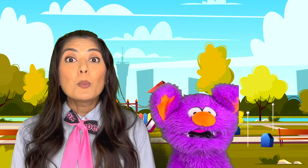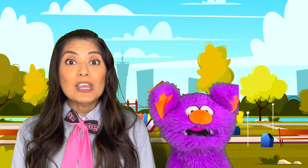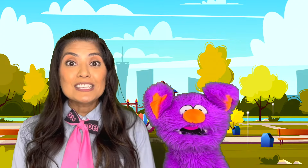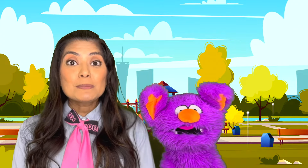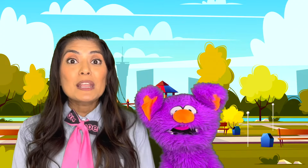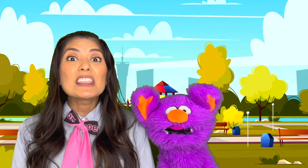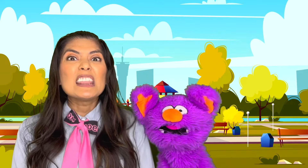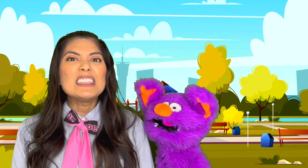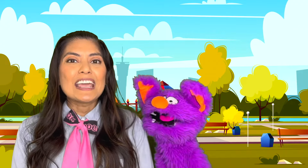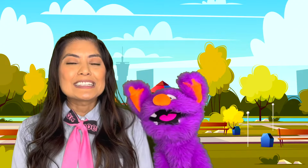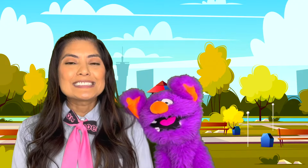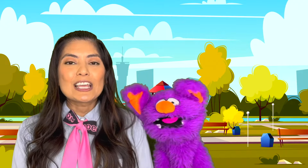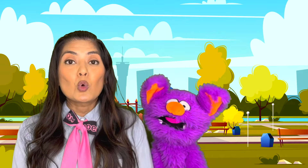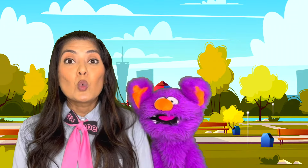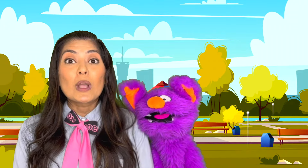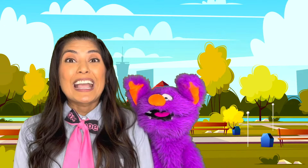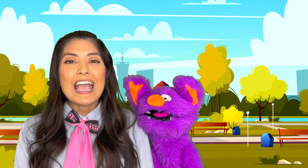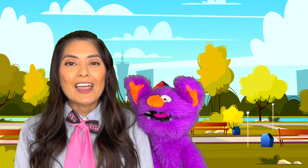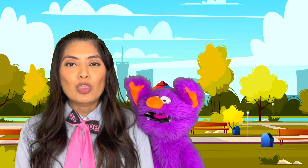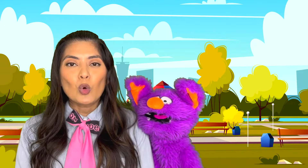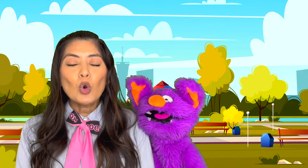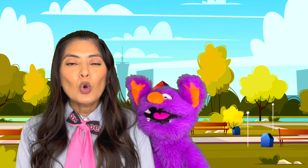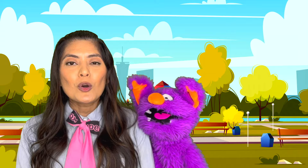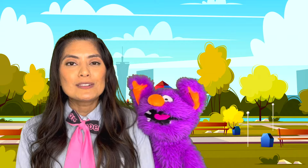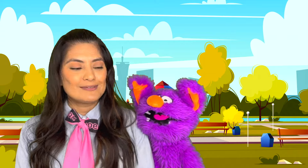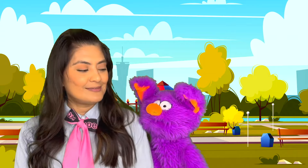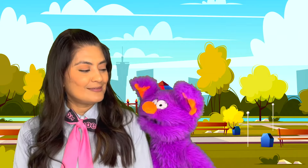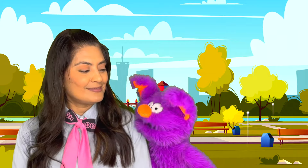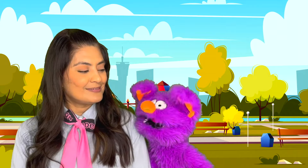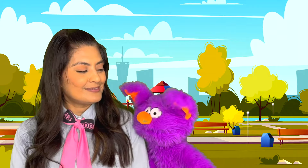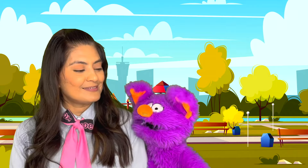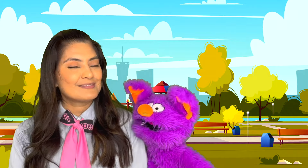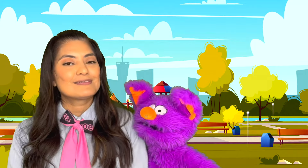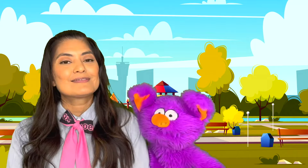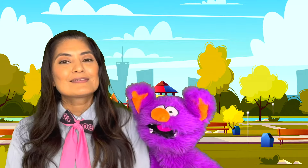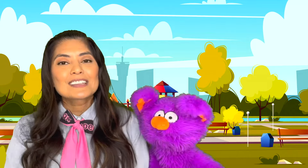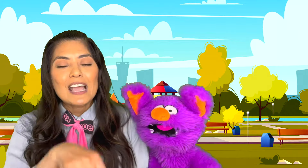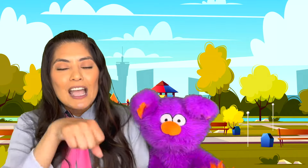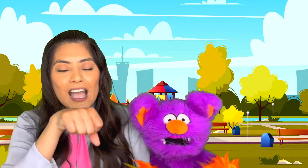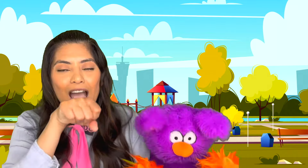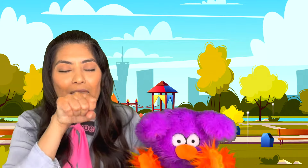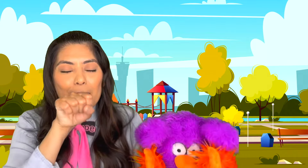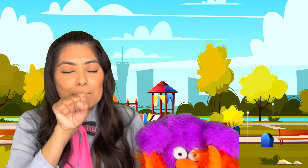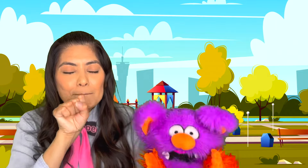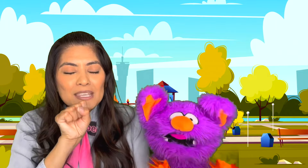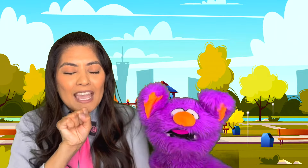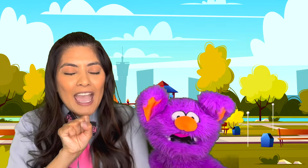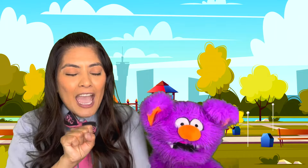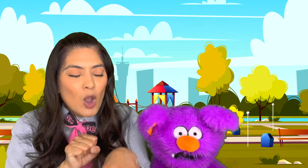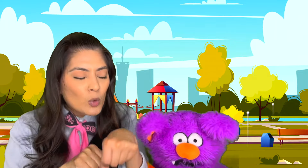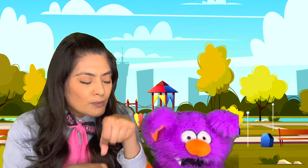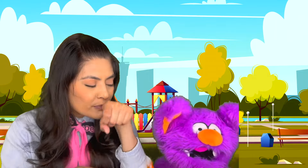¿Puedes pretender ser un gato? Pretender gato. Miau.